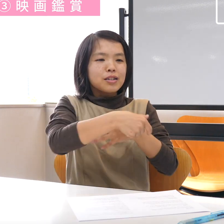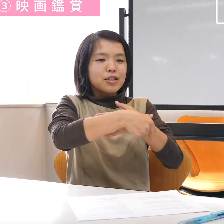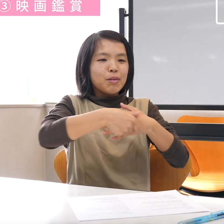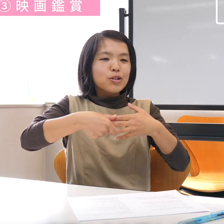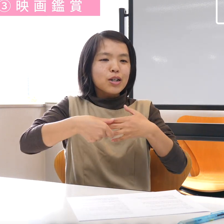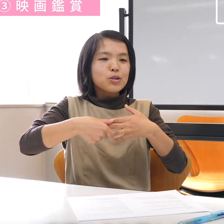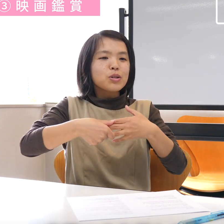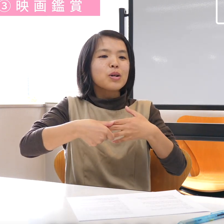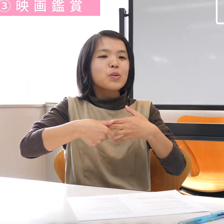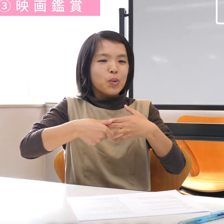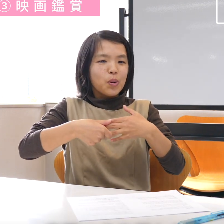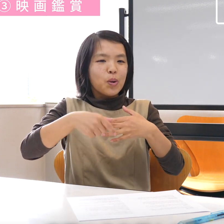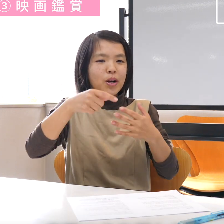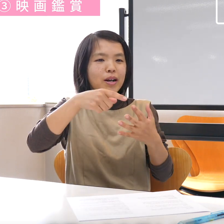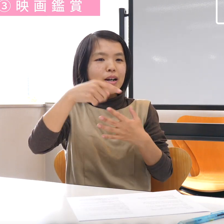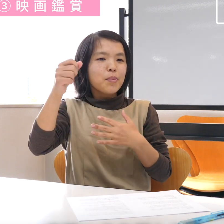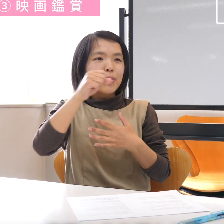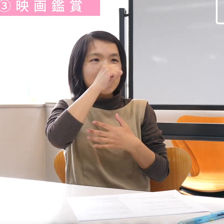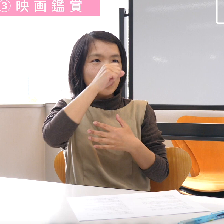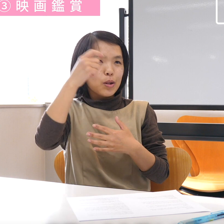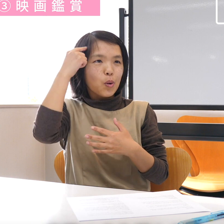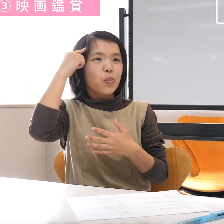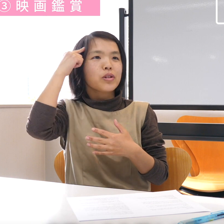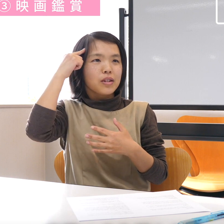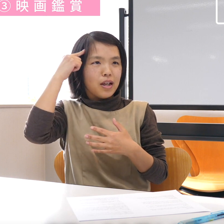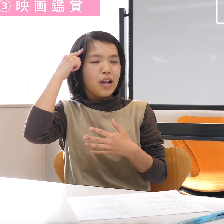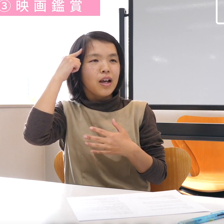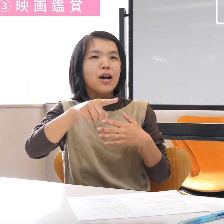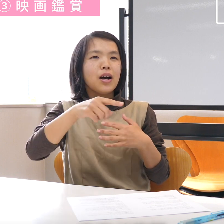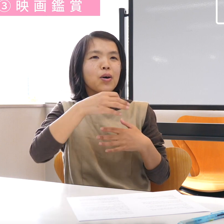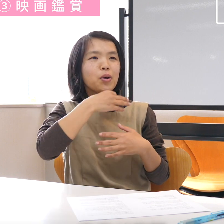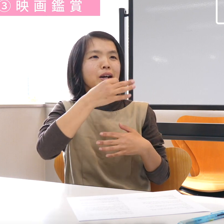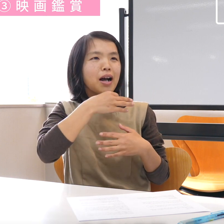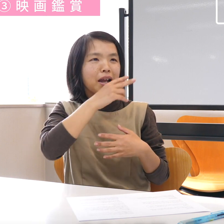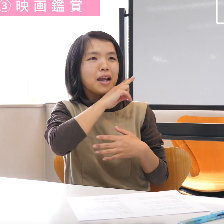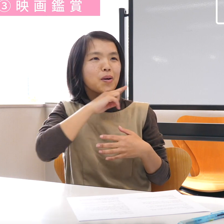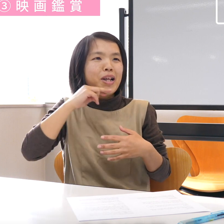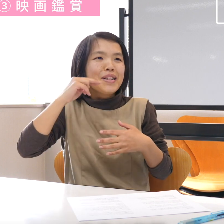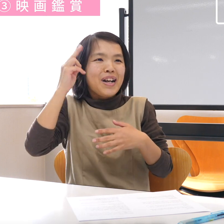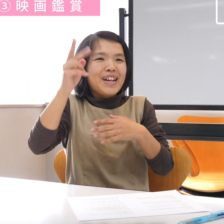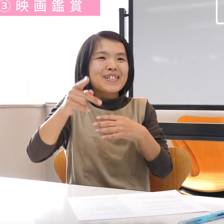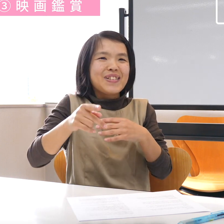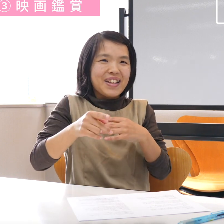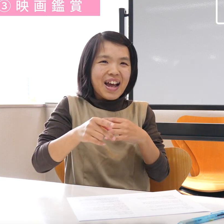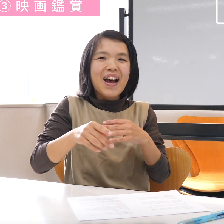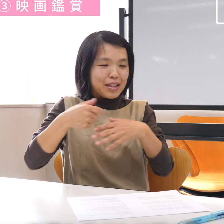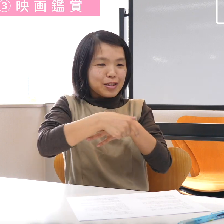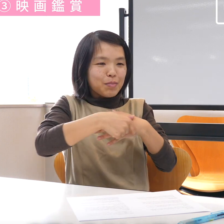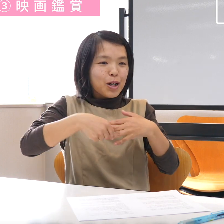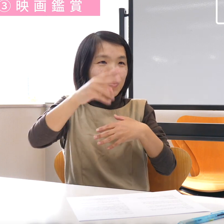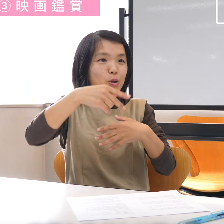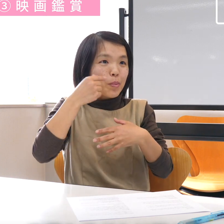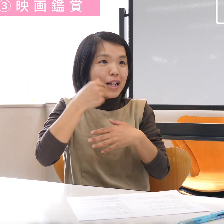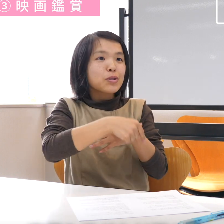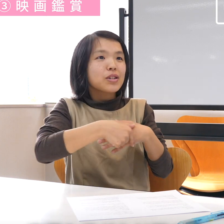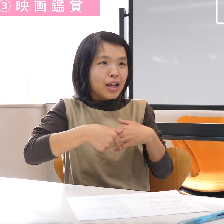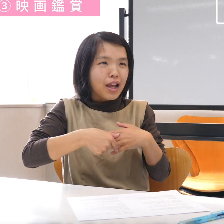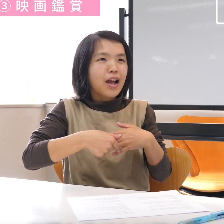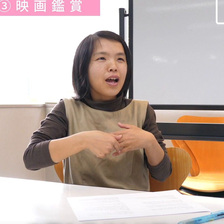字幕がついてるのを選べばいいのかと思って、声が英語だったらなくて、で字幕も読めなくて、